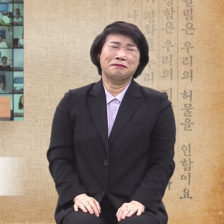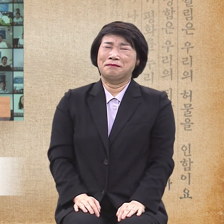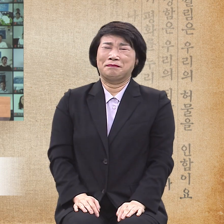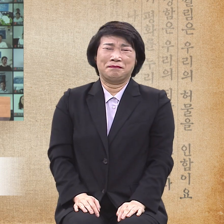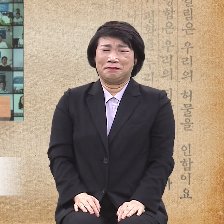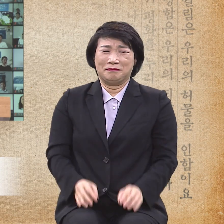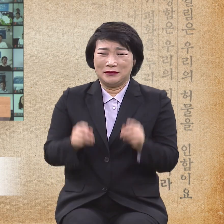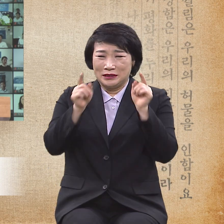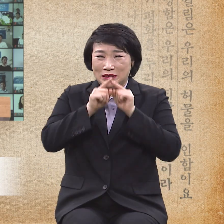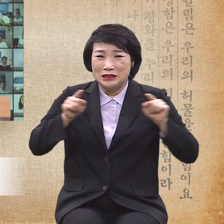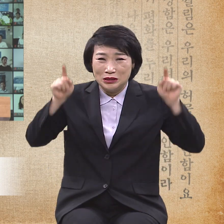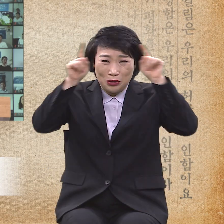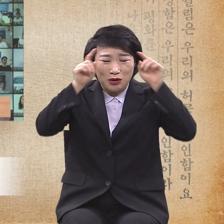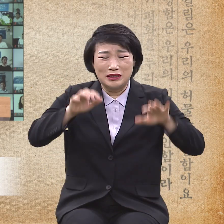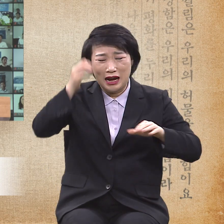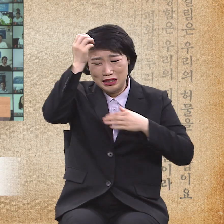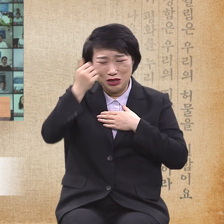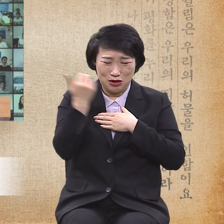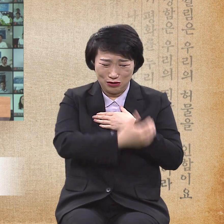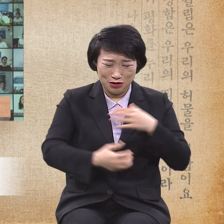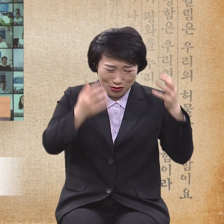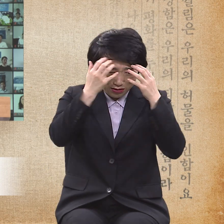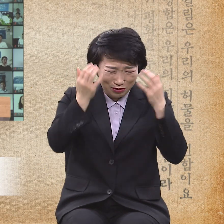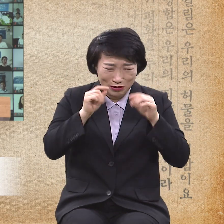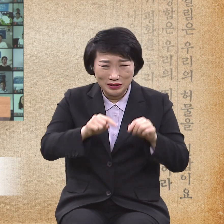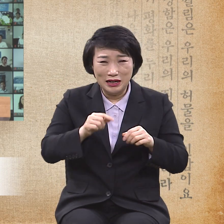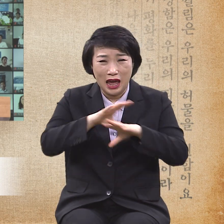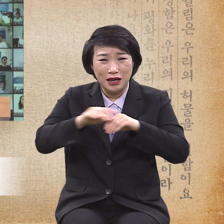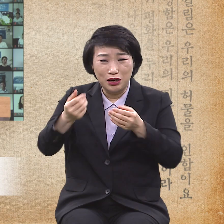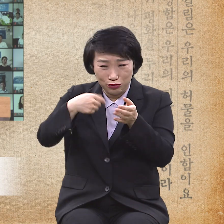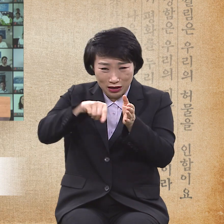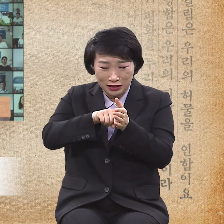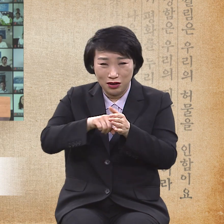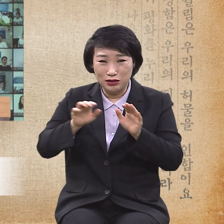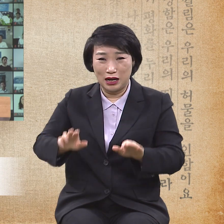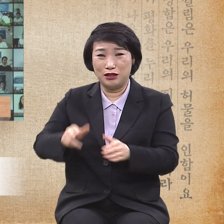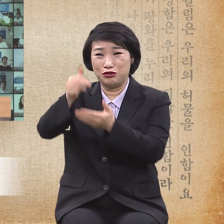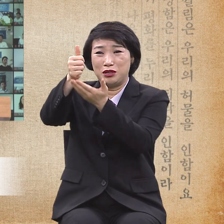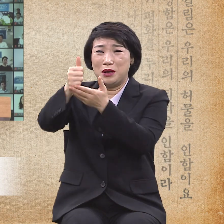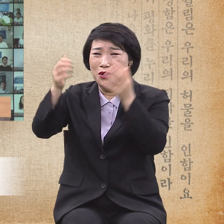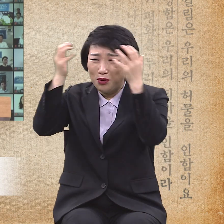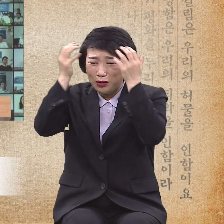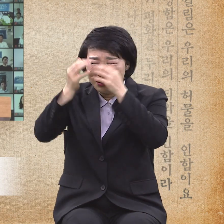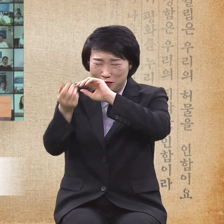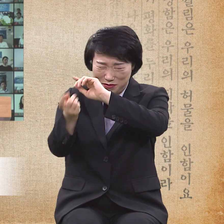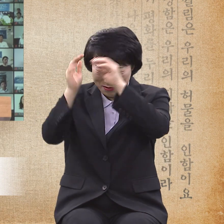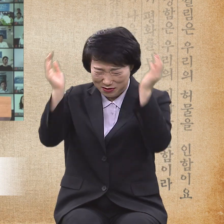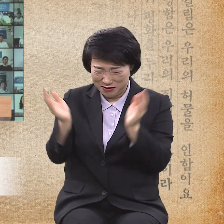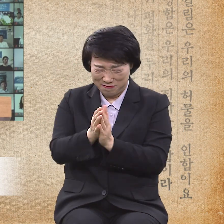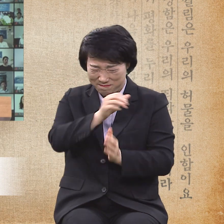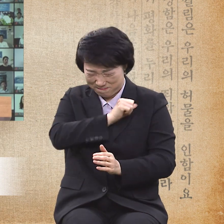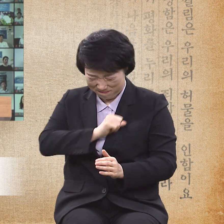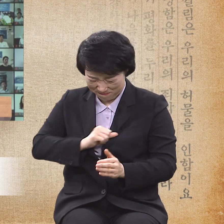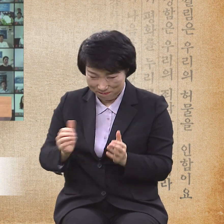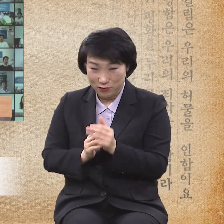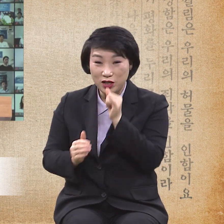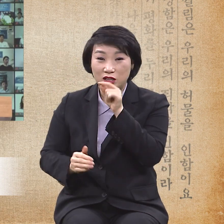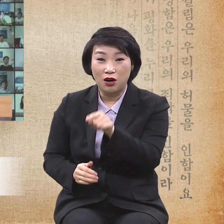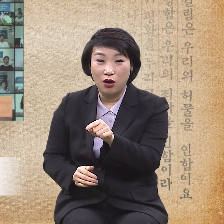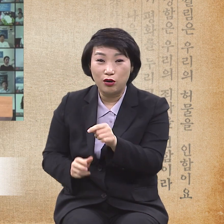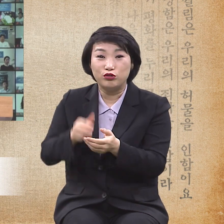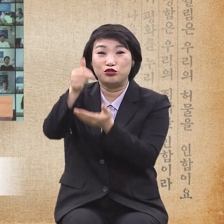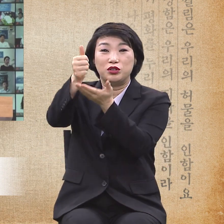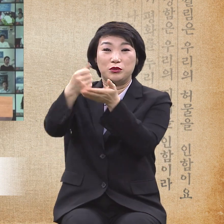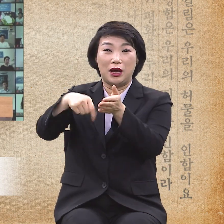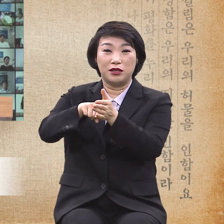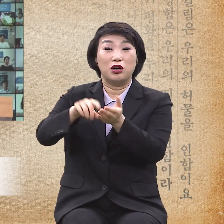지옥과 영육간의 고통을 해결해 주려고 온갖 고통을 다 당하시는데 그분